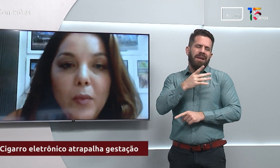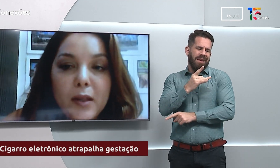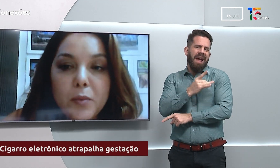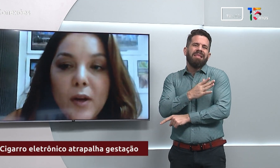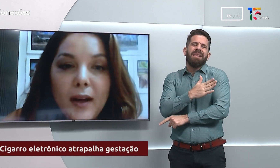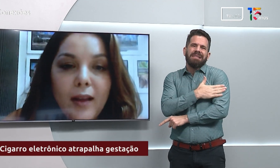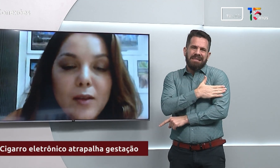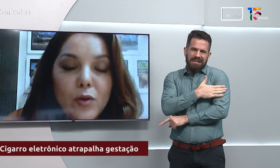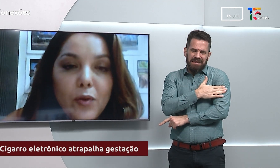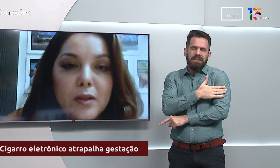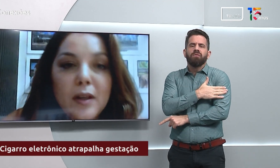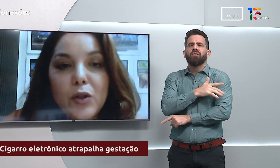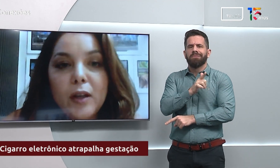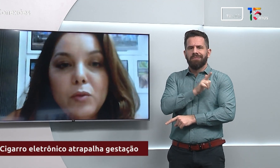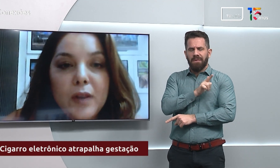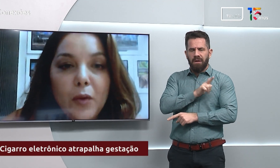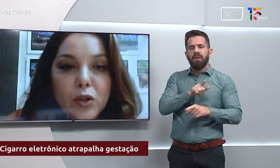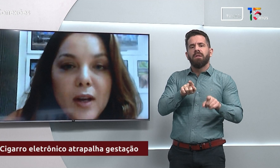cigarro eletrônico?